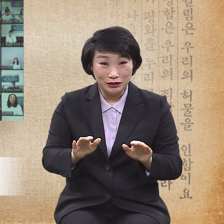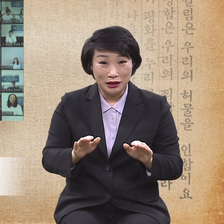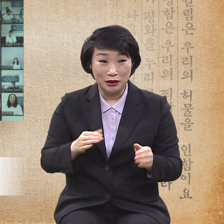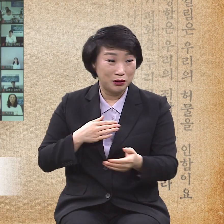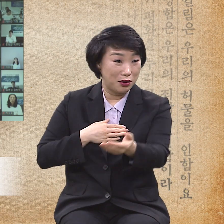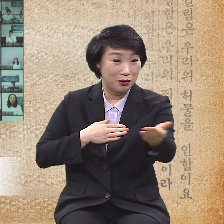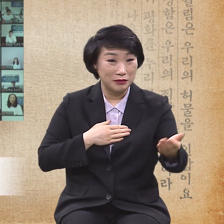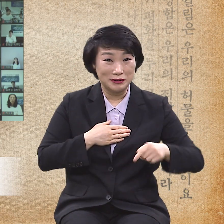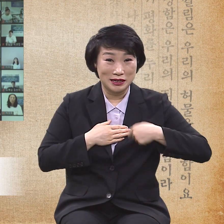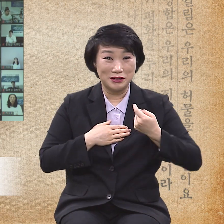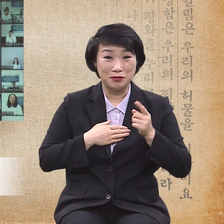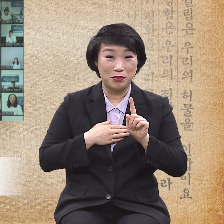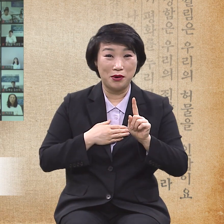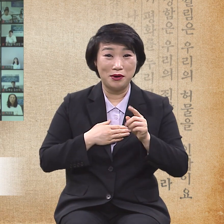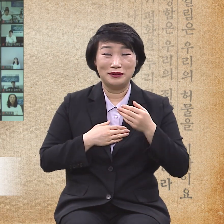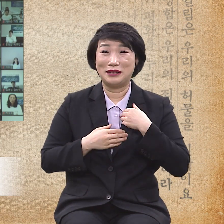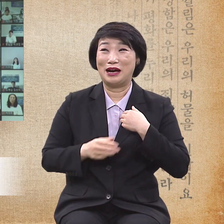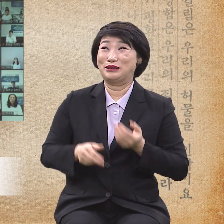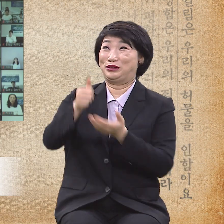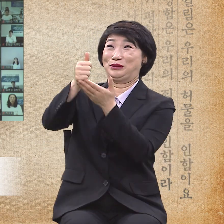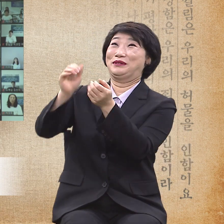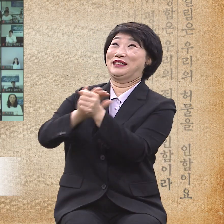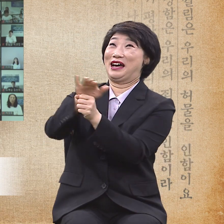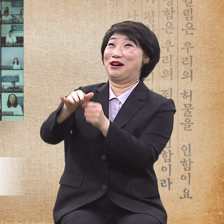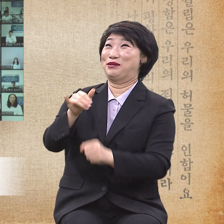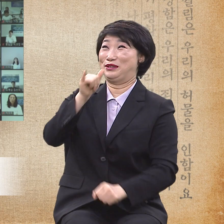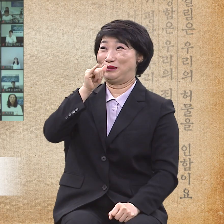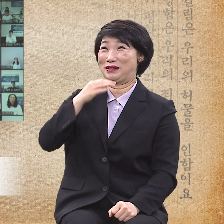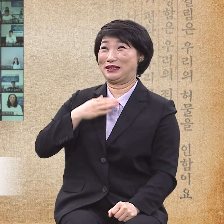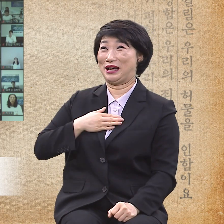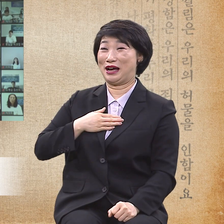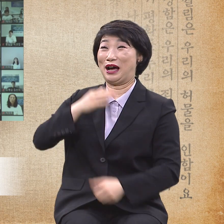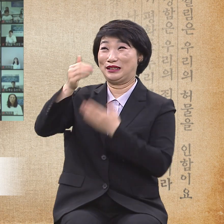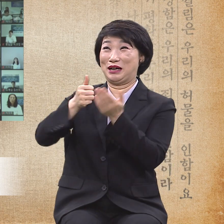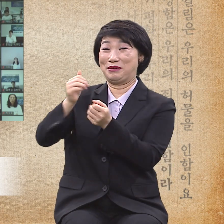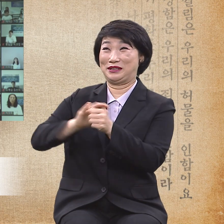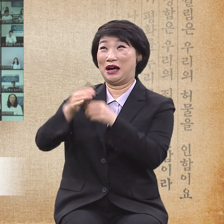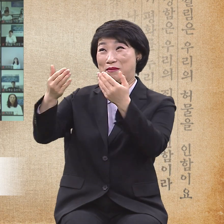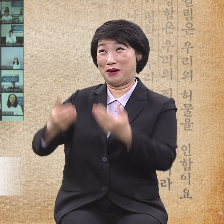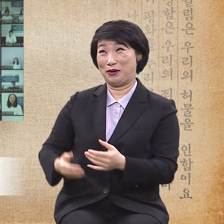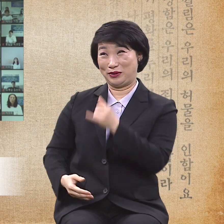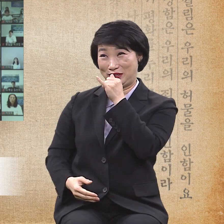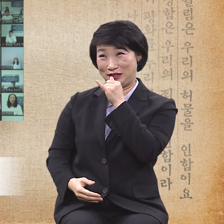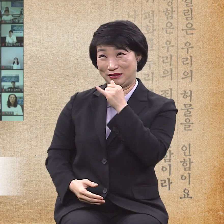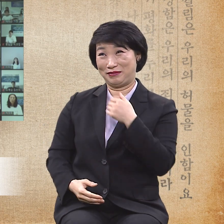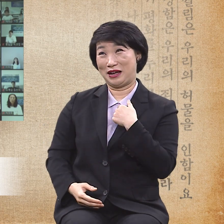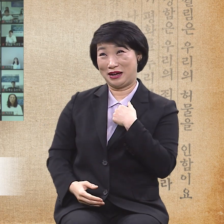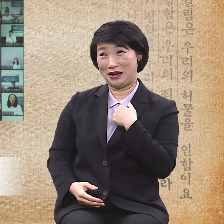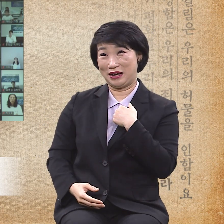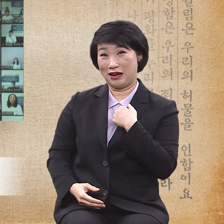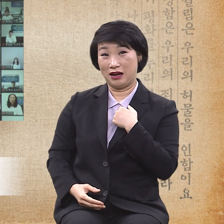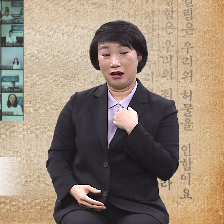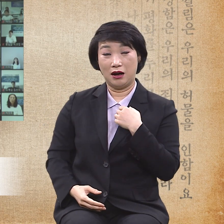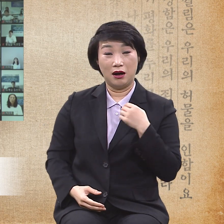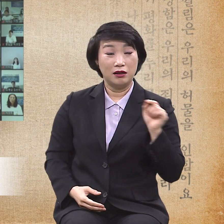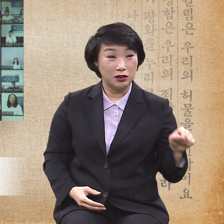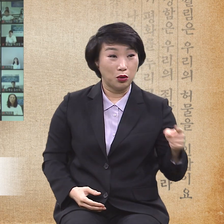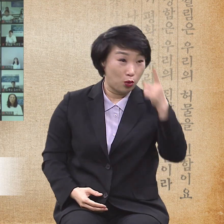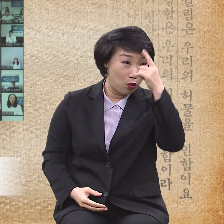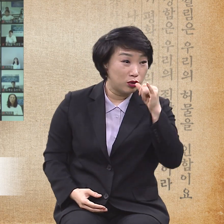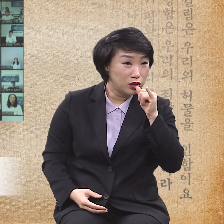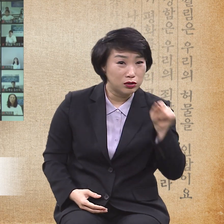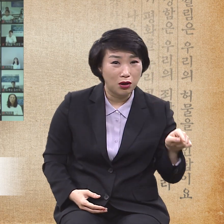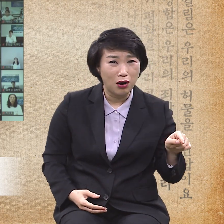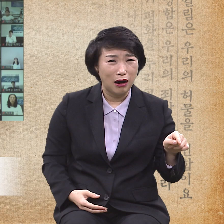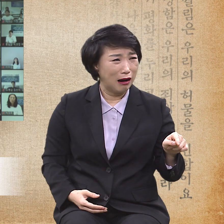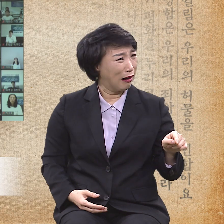그러면서도 나는 주님을 사랑하고 나는 하나님의 사랑을 받은 사람입니다라고 우겨대는